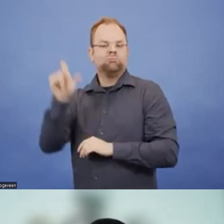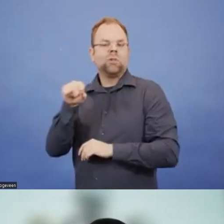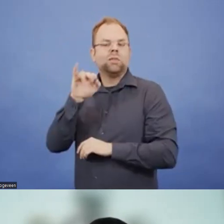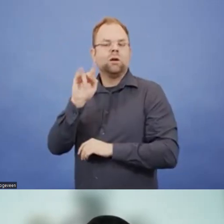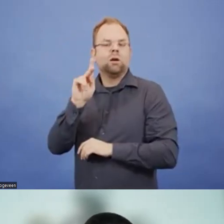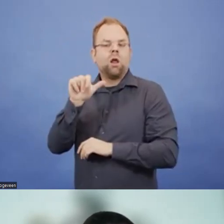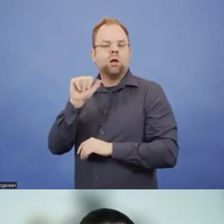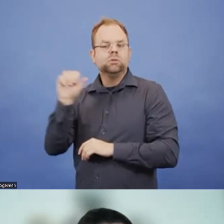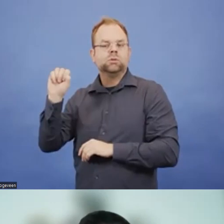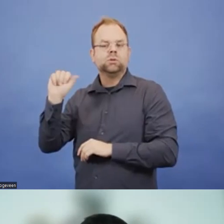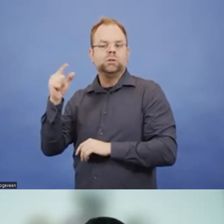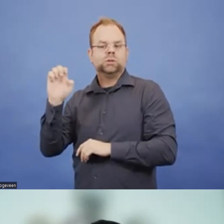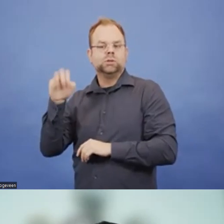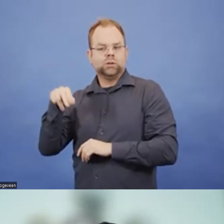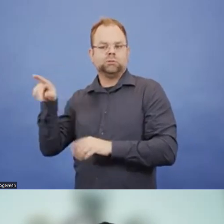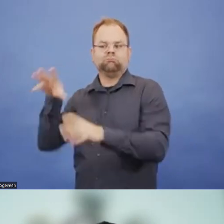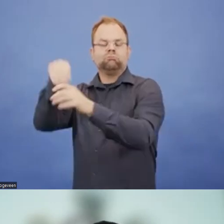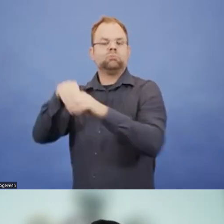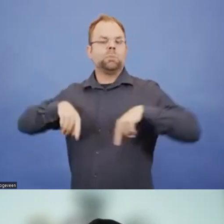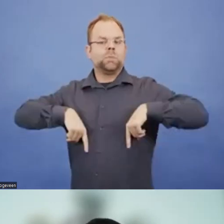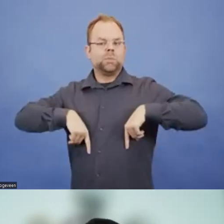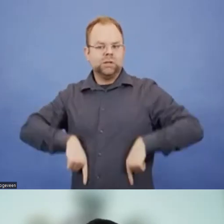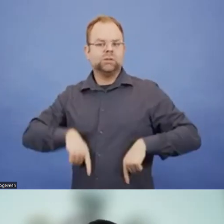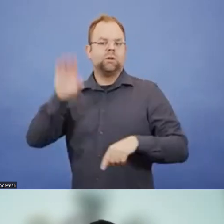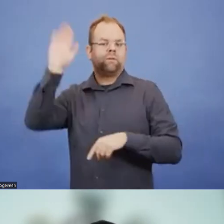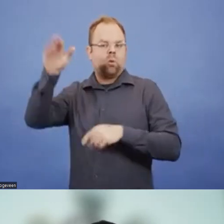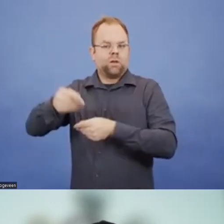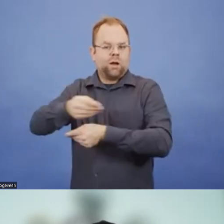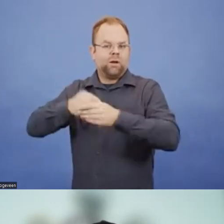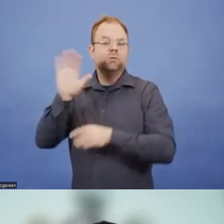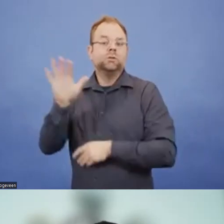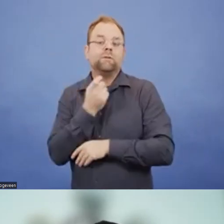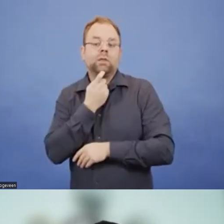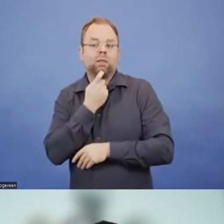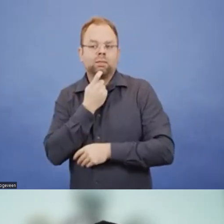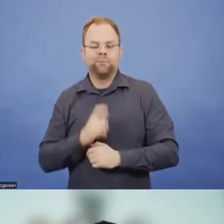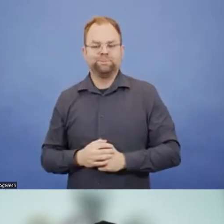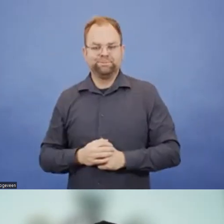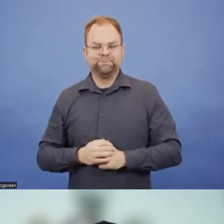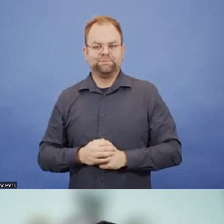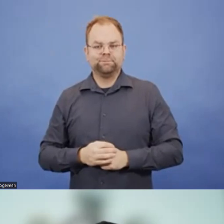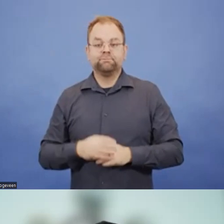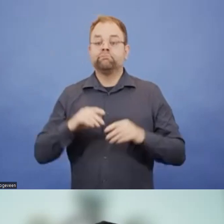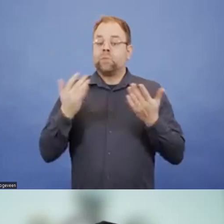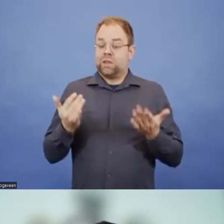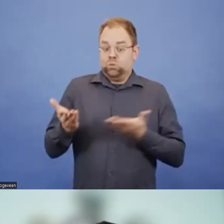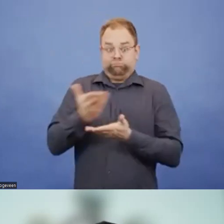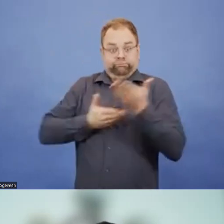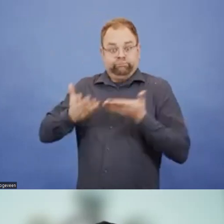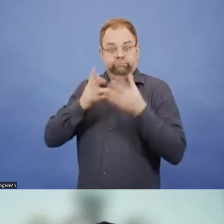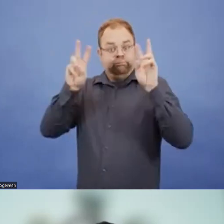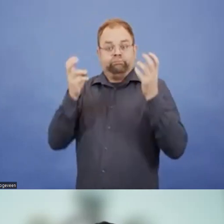Vamos a discutir sobre cómo las organizaciones de personas con discapacidades, los refugiados con discapacidades, se